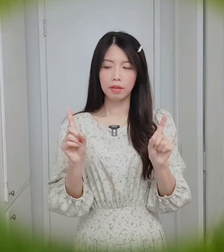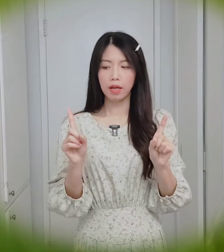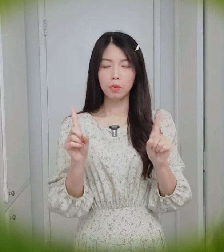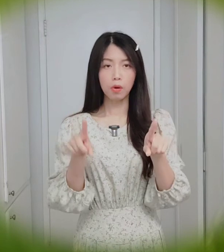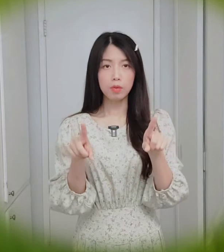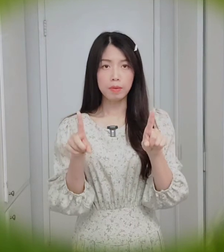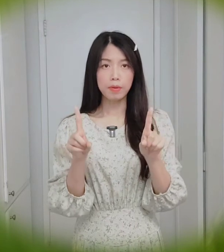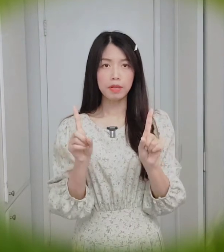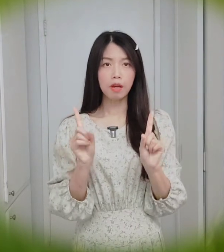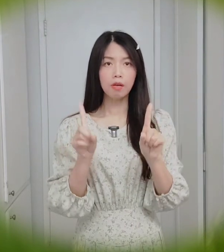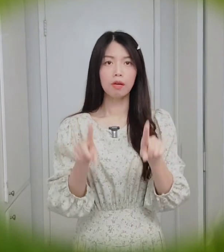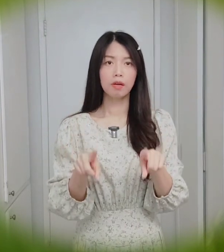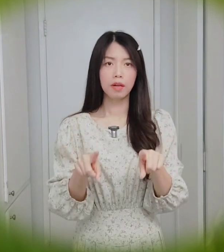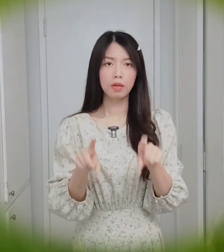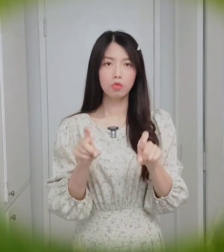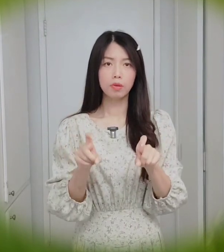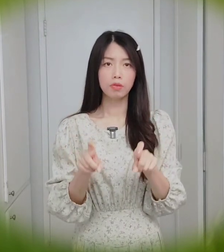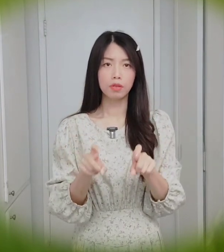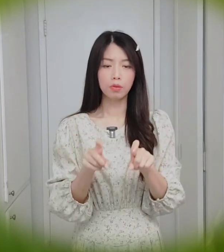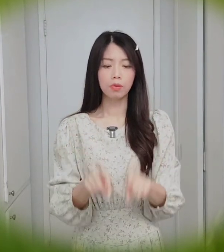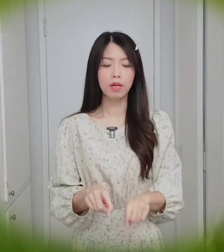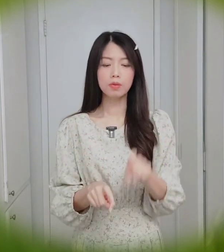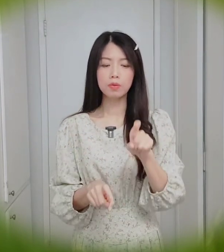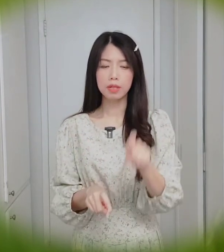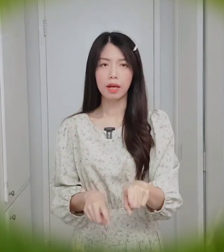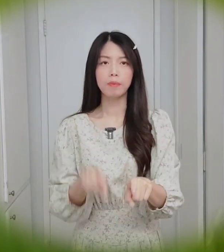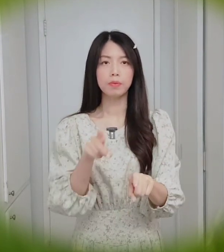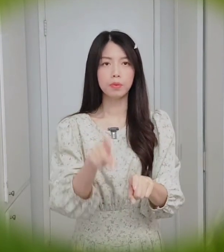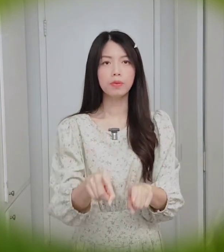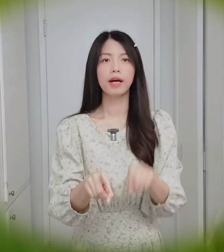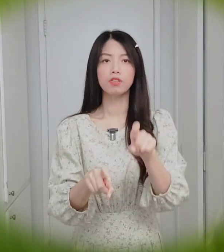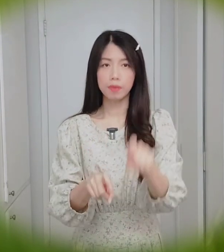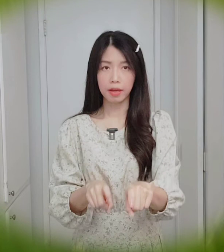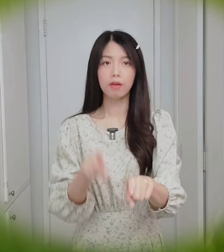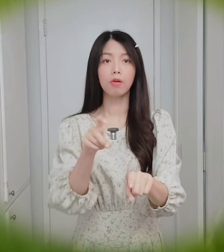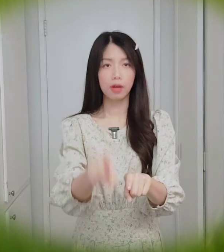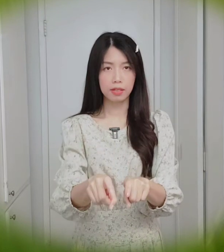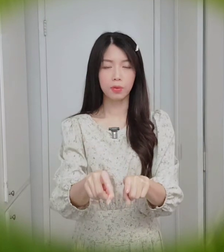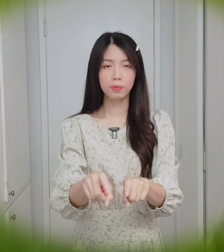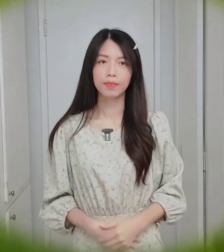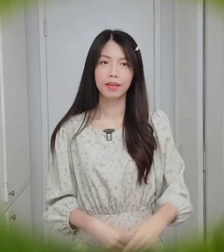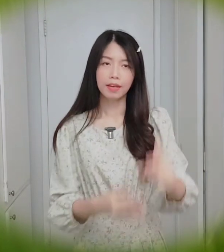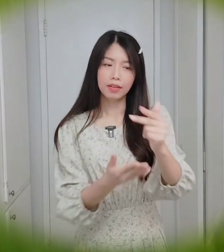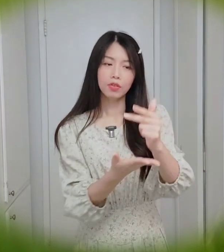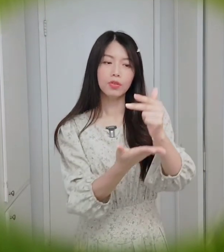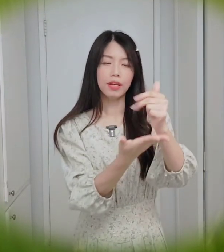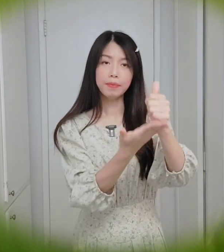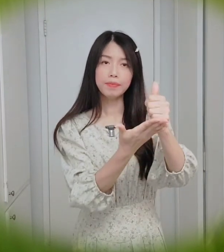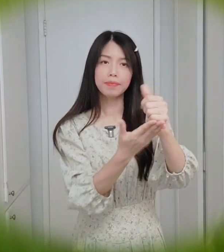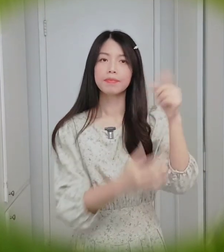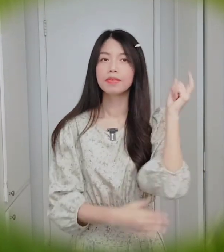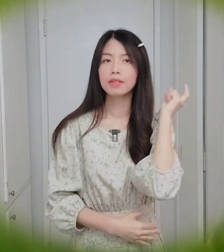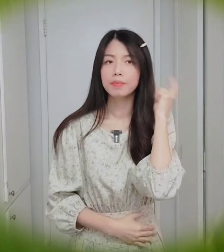수어는 양손 검지만 펴셔서 살짝 구부려 주시고 한 손씩 앞으로 나가주시면 돼요. 걸어가지요.